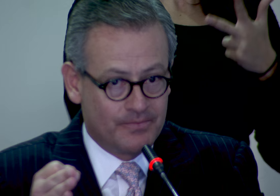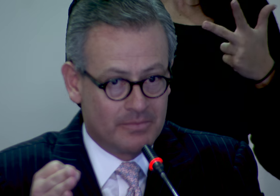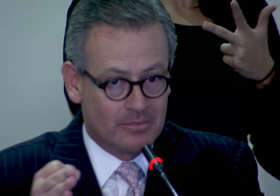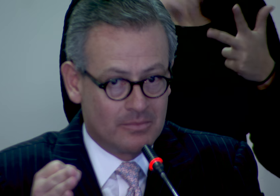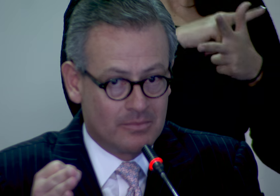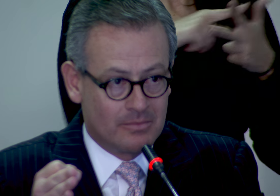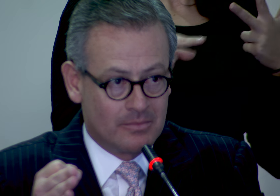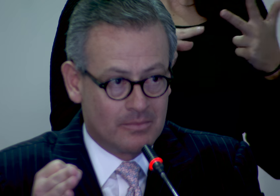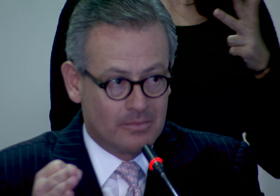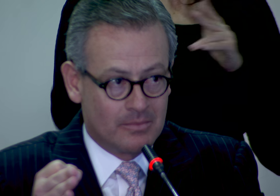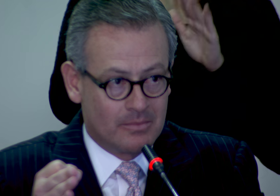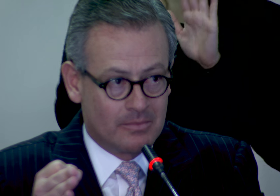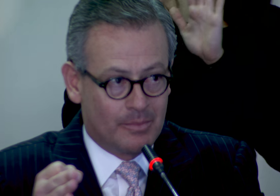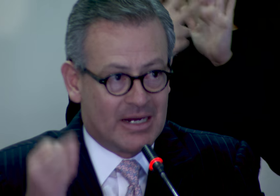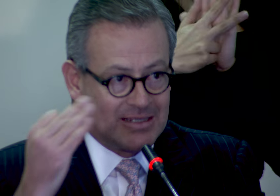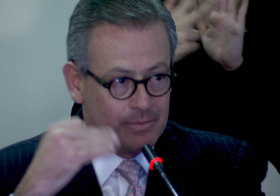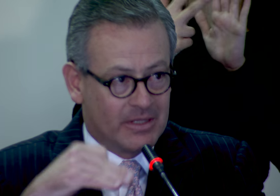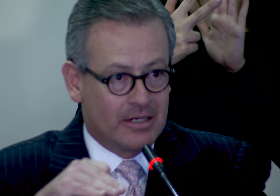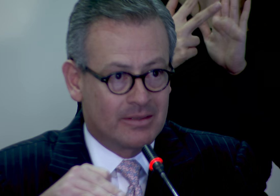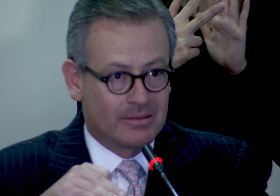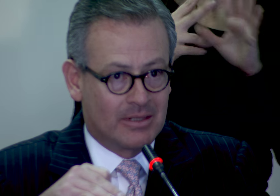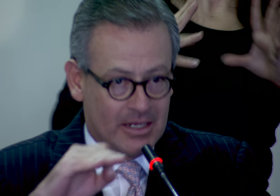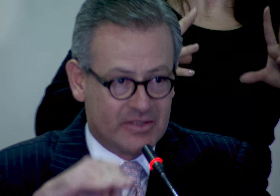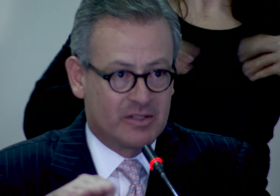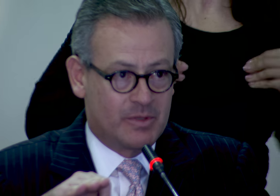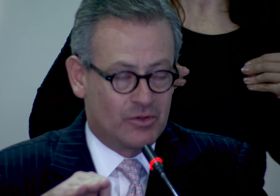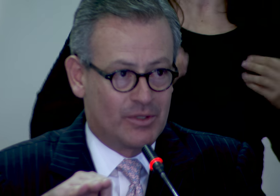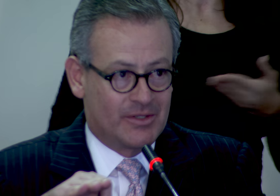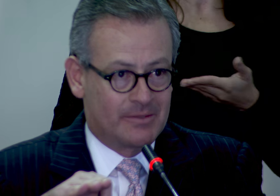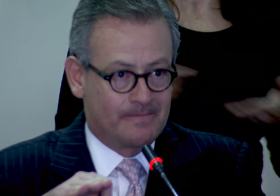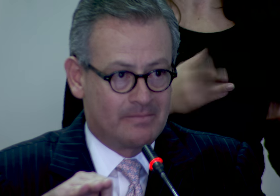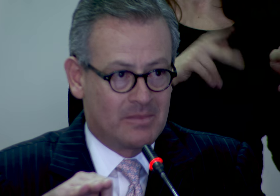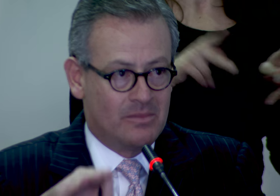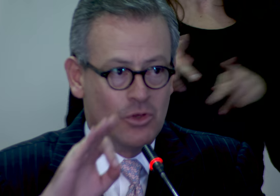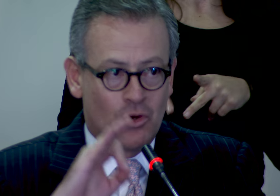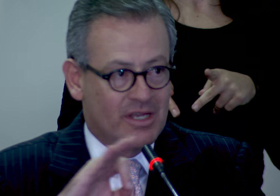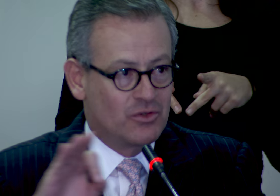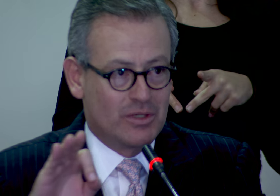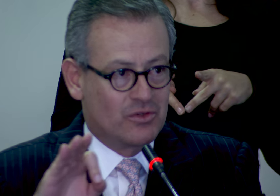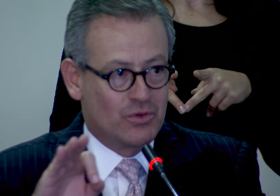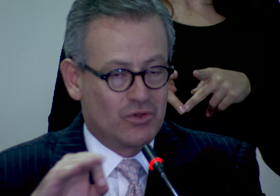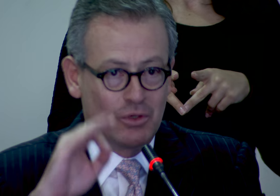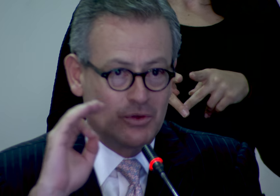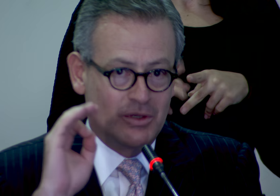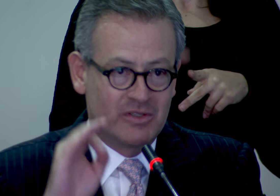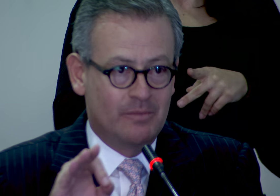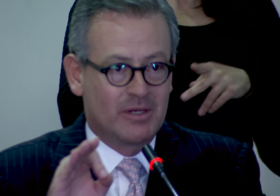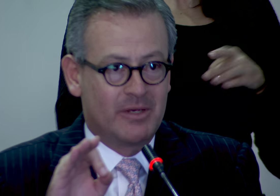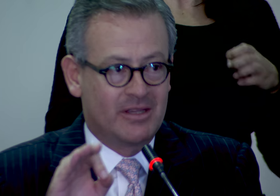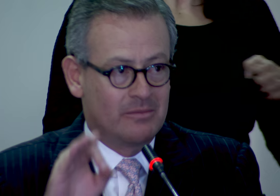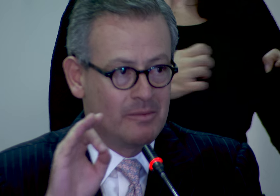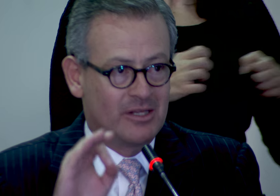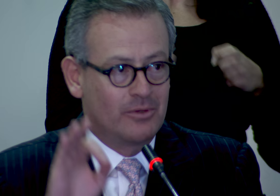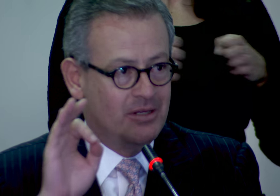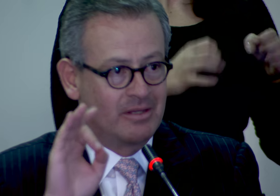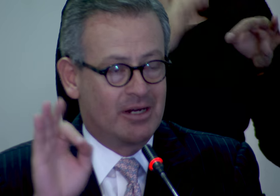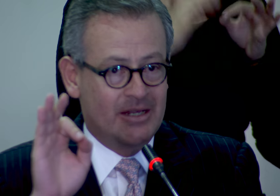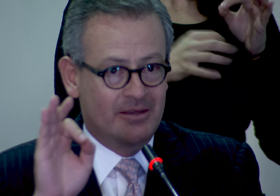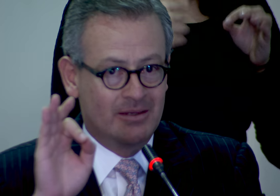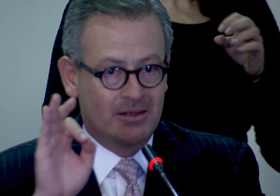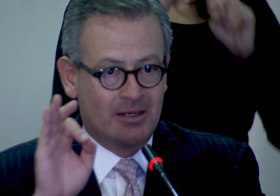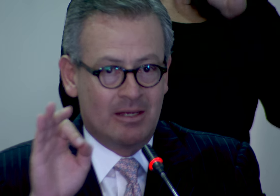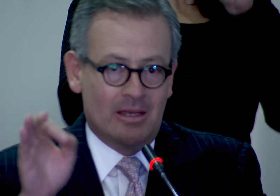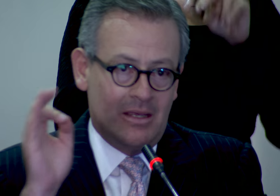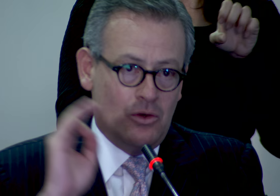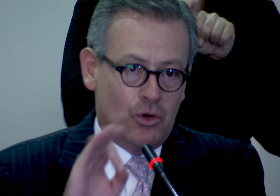México para aceptar a estas personas. No es una excursión donde simplemente me meto en